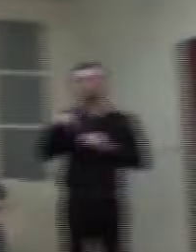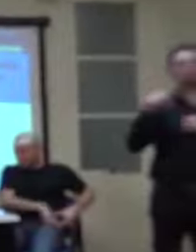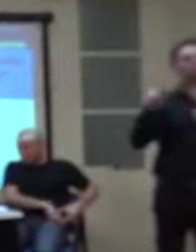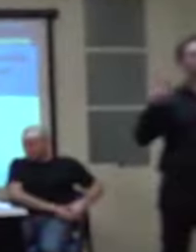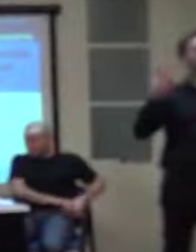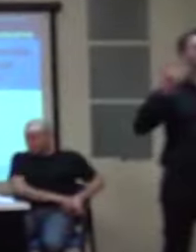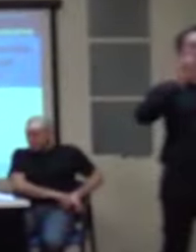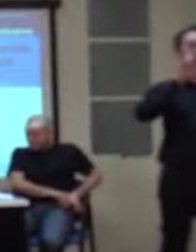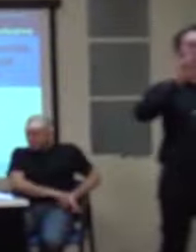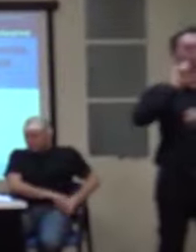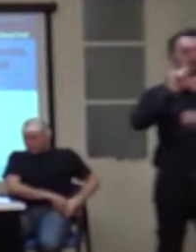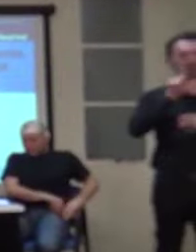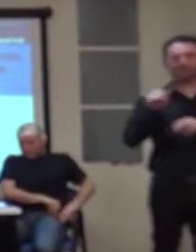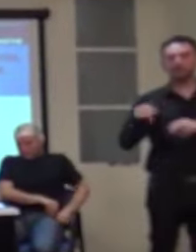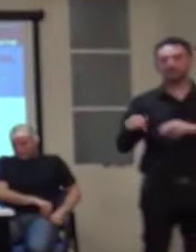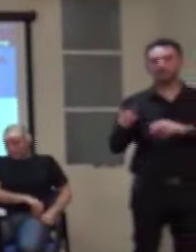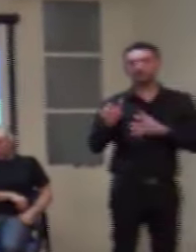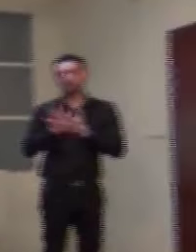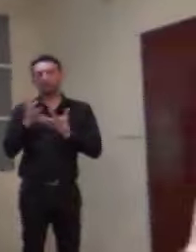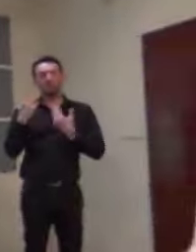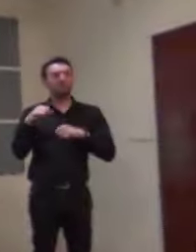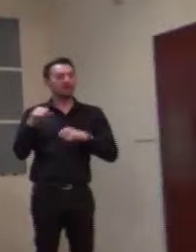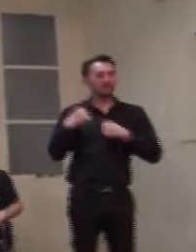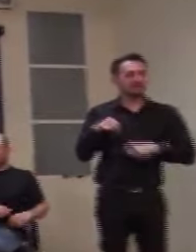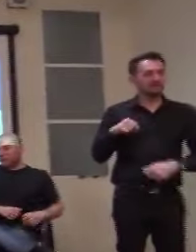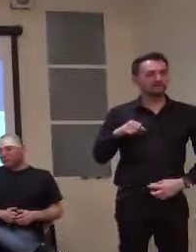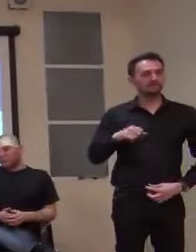en la práctica